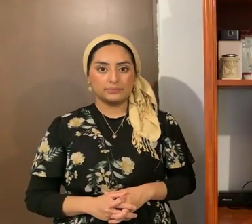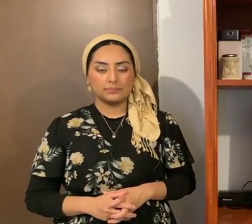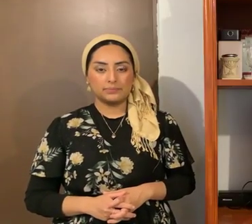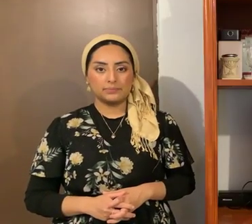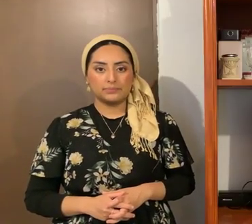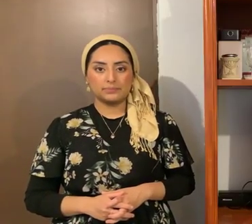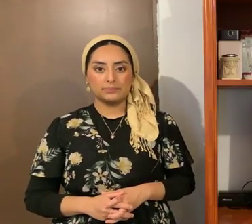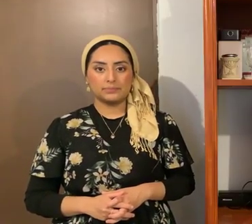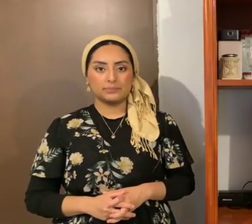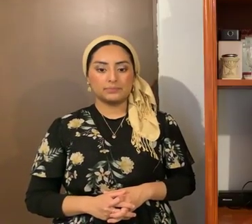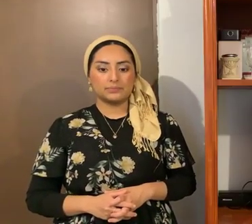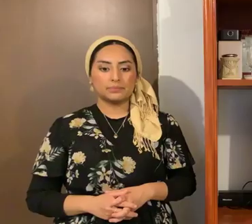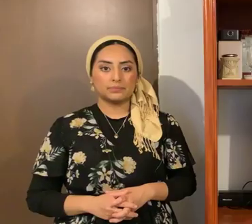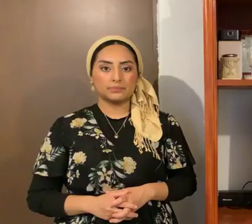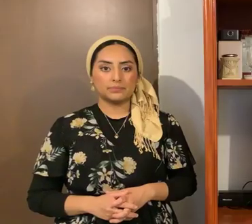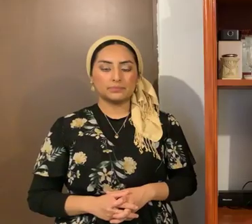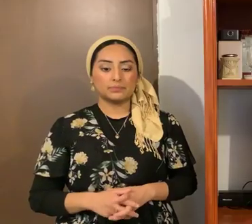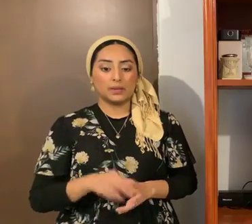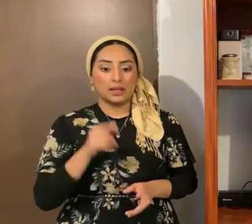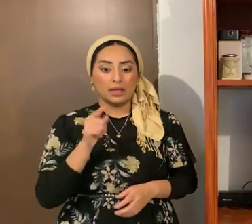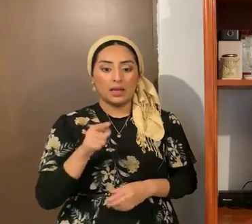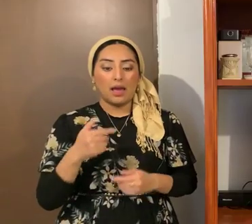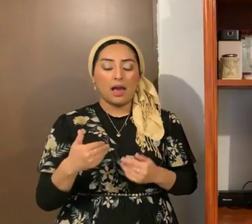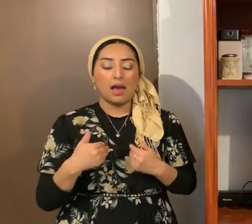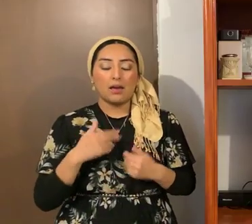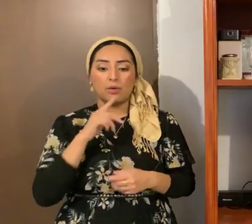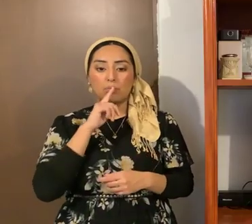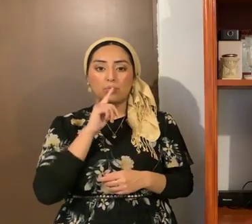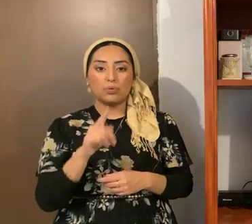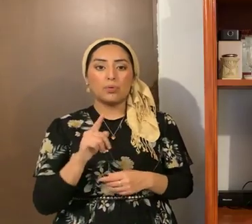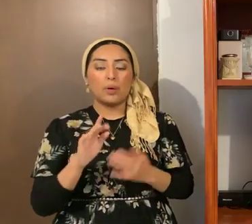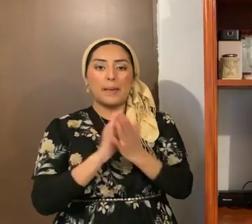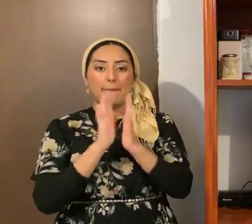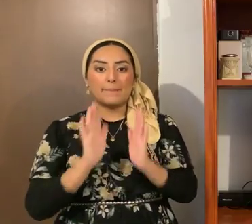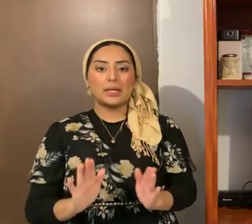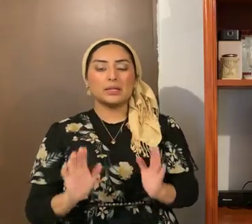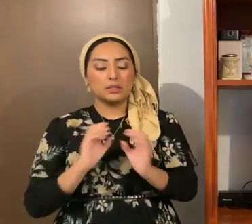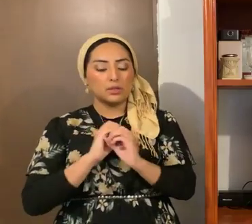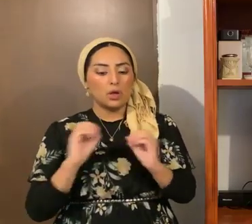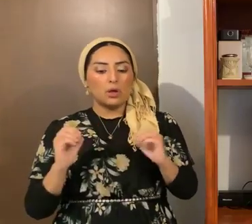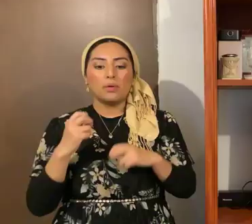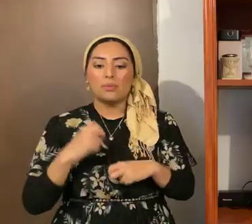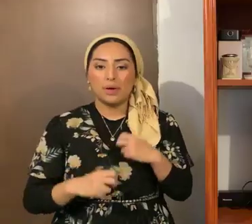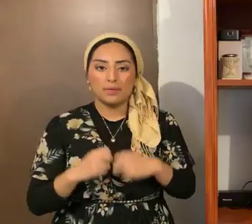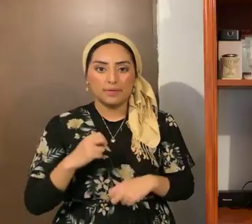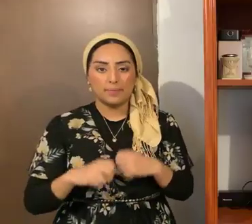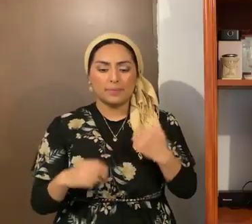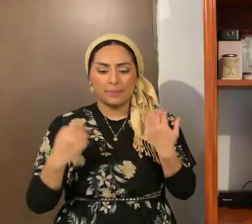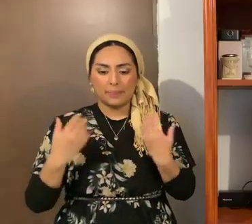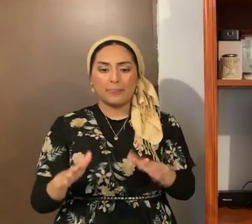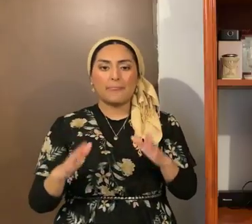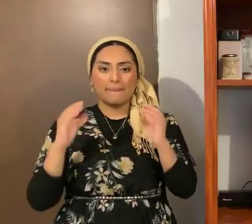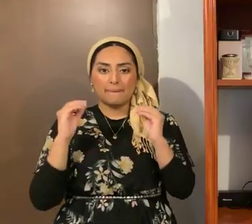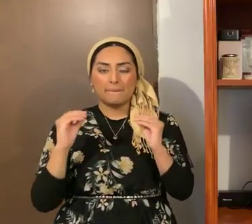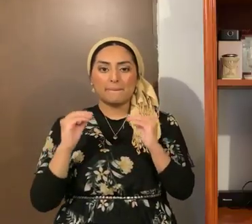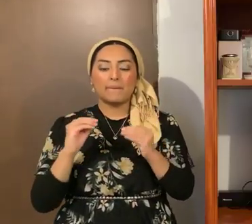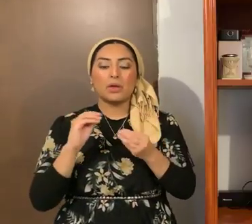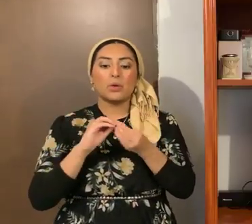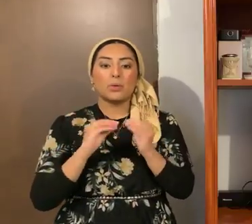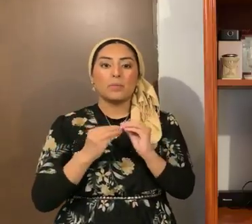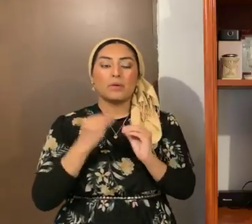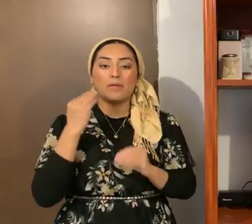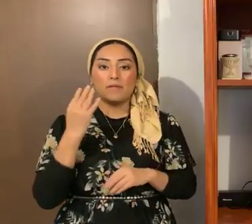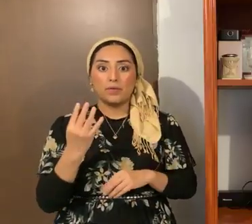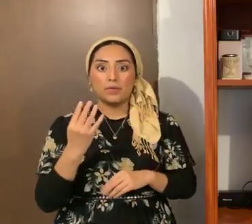Y entonces ahí habrá santa paz, para que se entienda. No habrá problemas. Ya lo he ministrado. Ahora, número